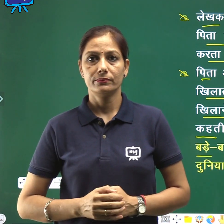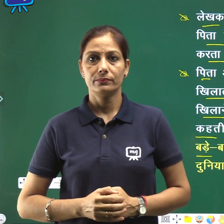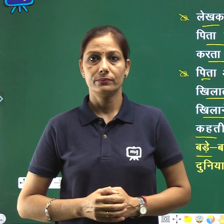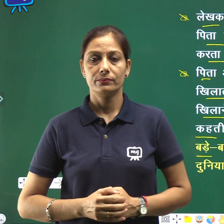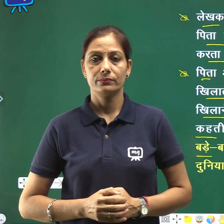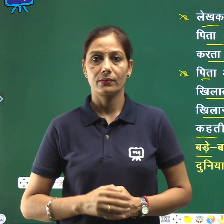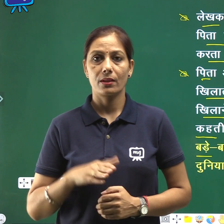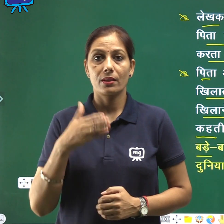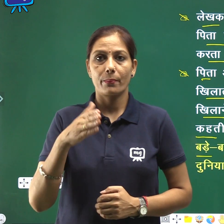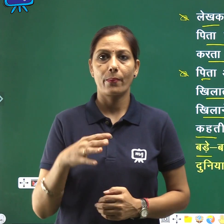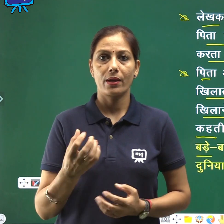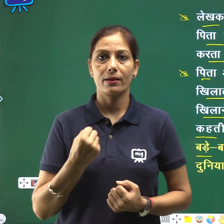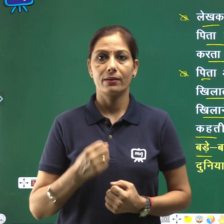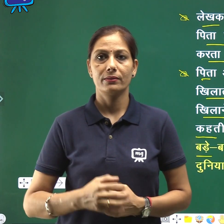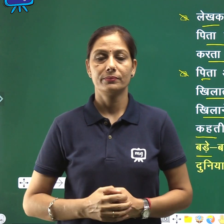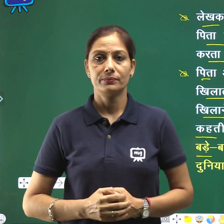तब पाएगा